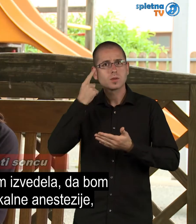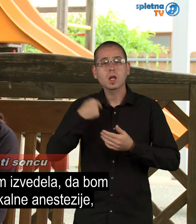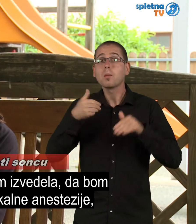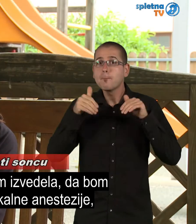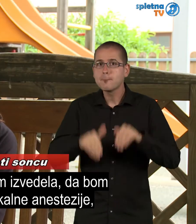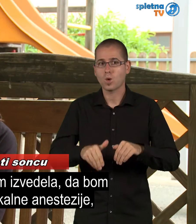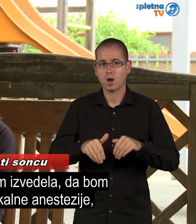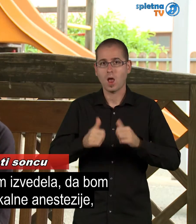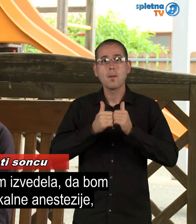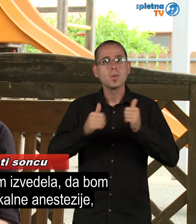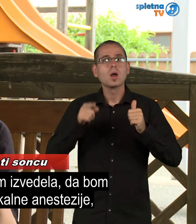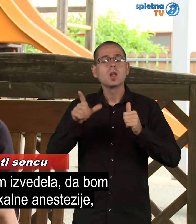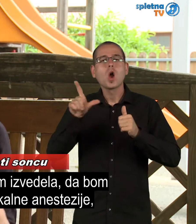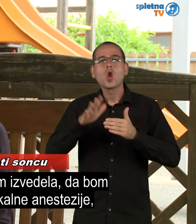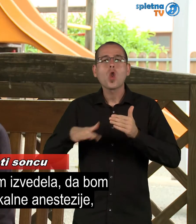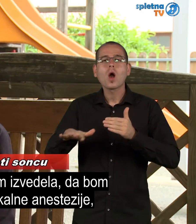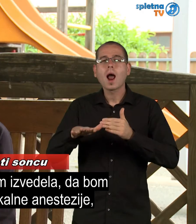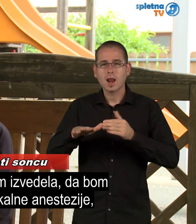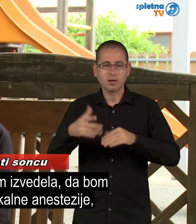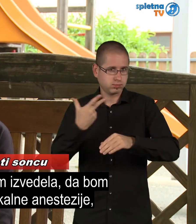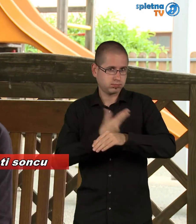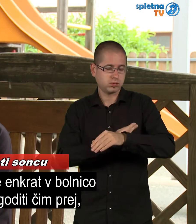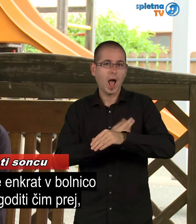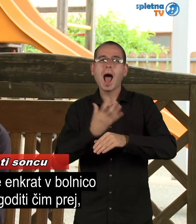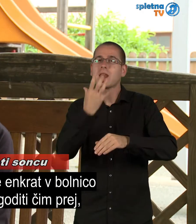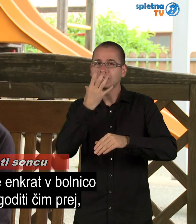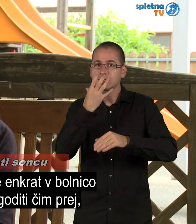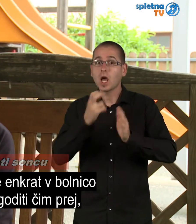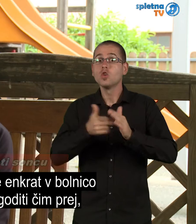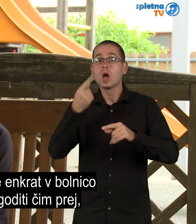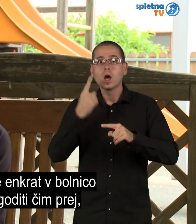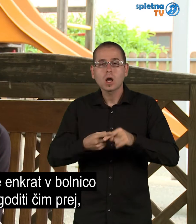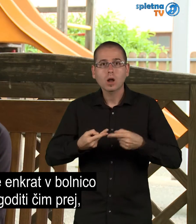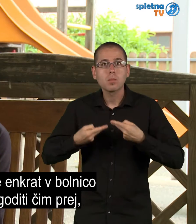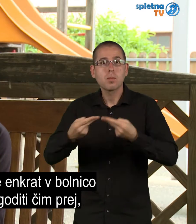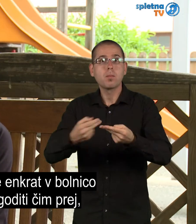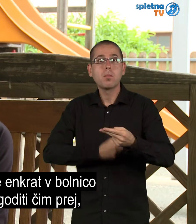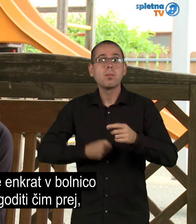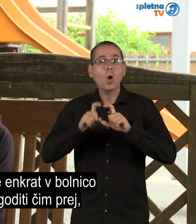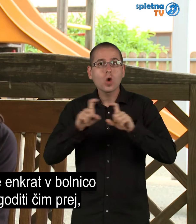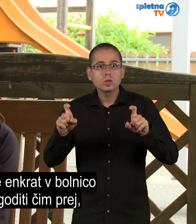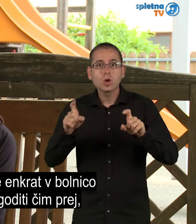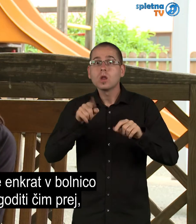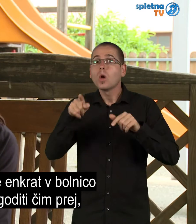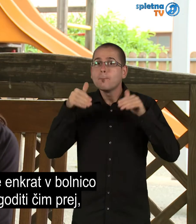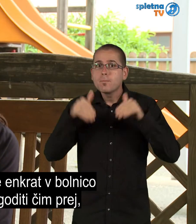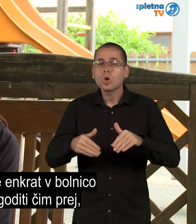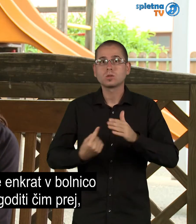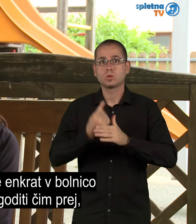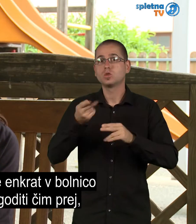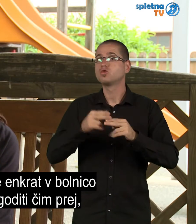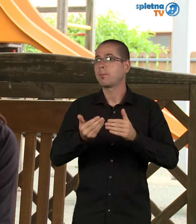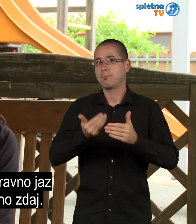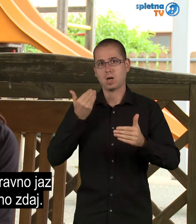bom morala poleg tiste lokalne anestezije, lokalnega posega še enkrat v bolnico in da se mora to zgoditi čim